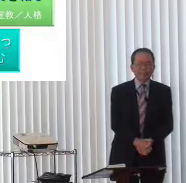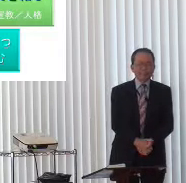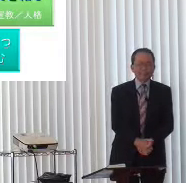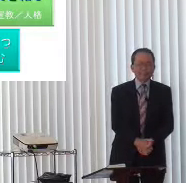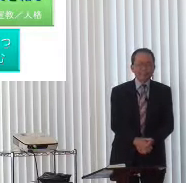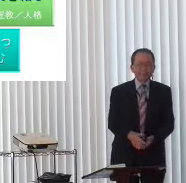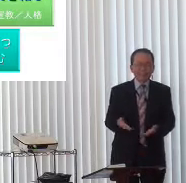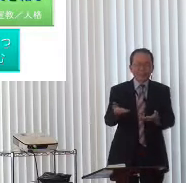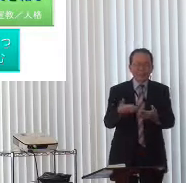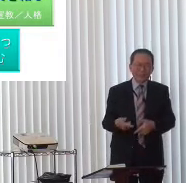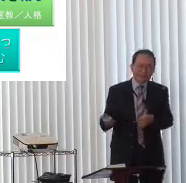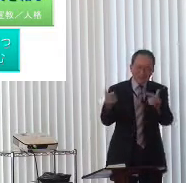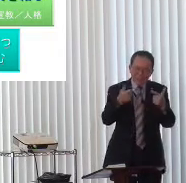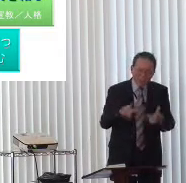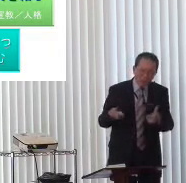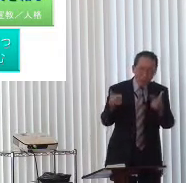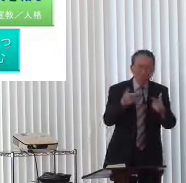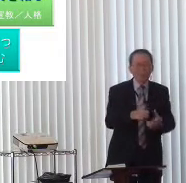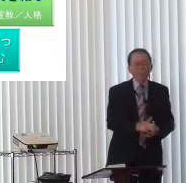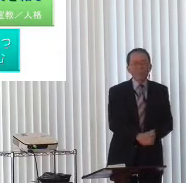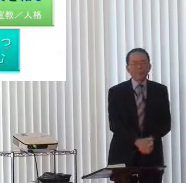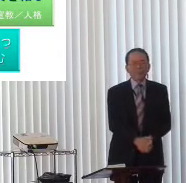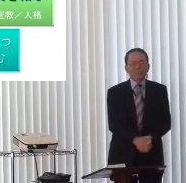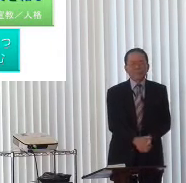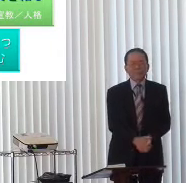与えられた日々を